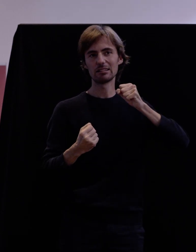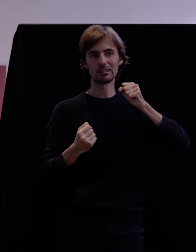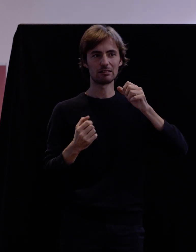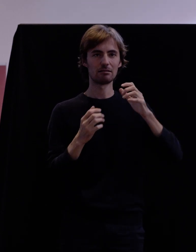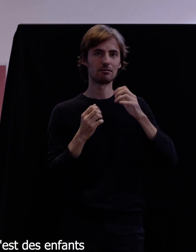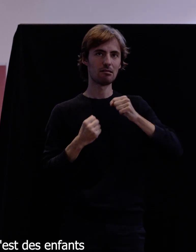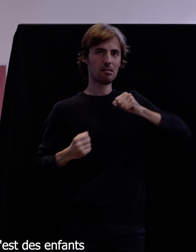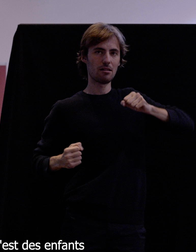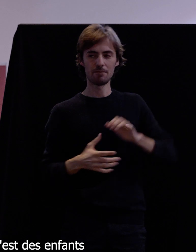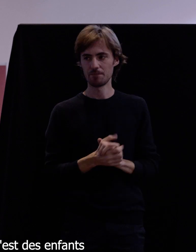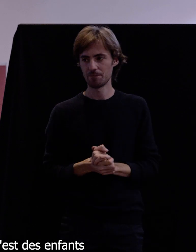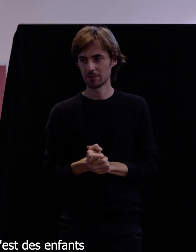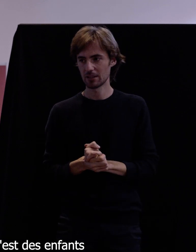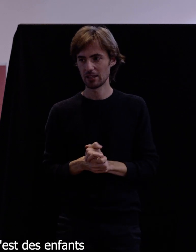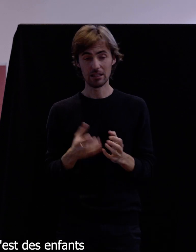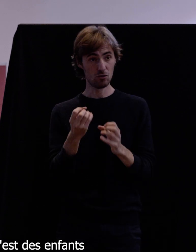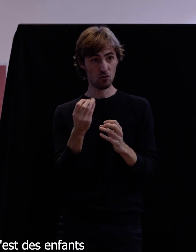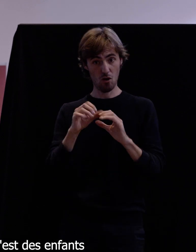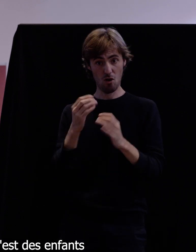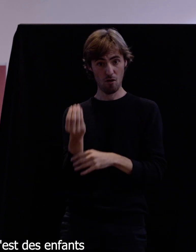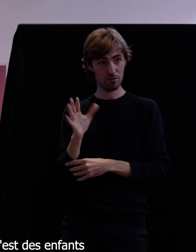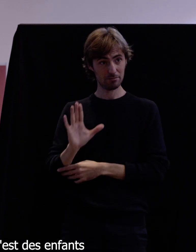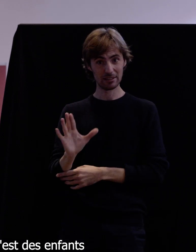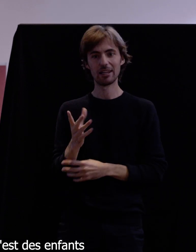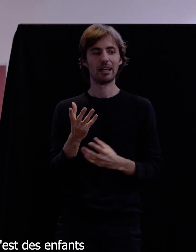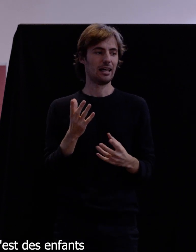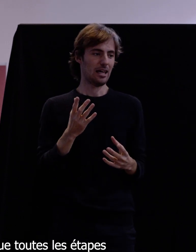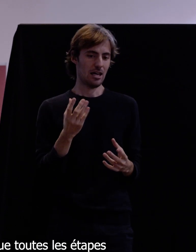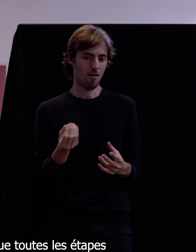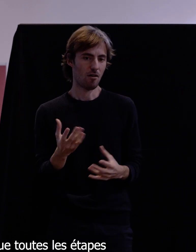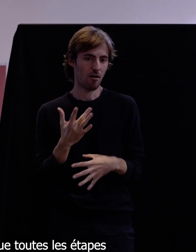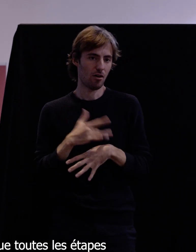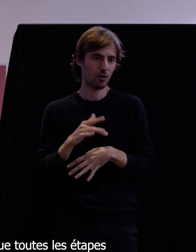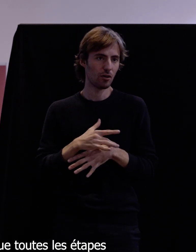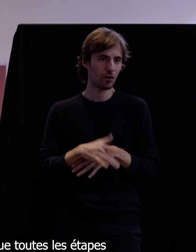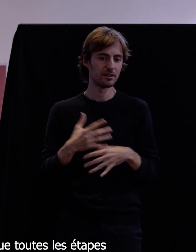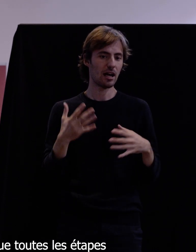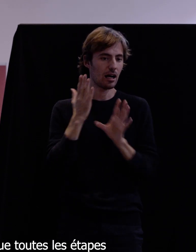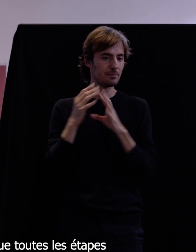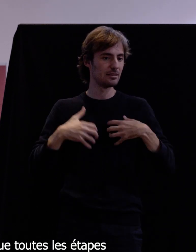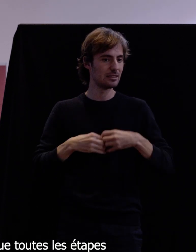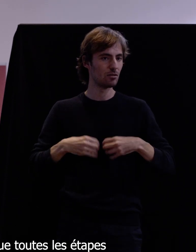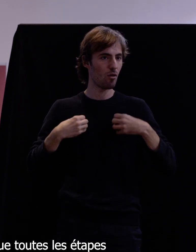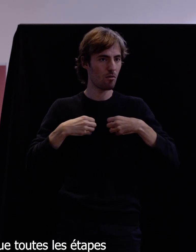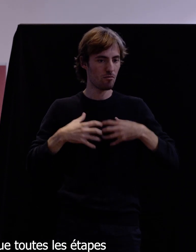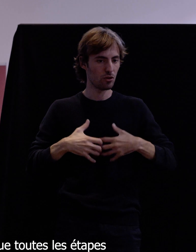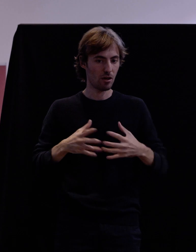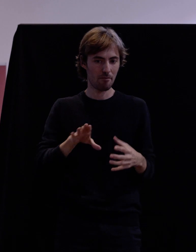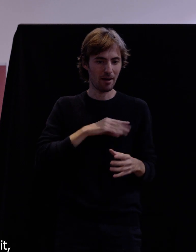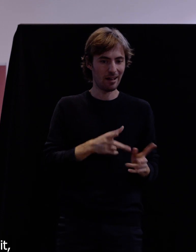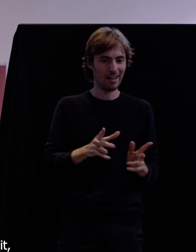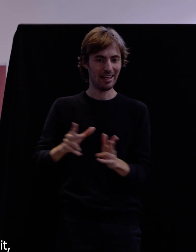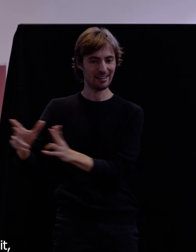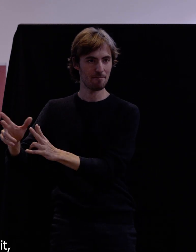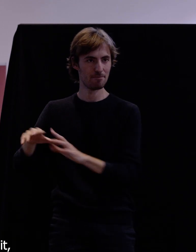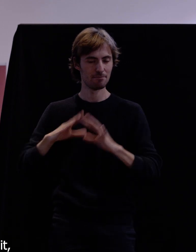plus petits. Et puis, bien sûr, c'est des enfants qui vont avoir un retard psychomoteur parce que toutes les étapes du développement psychomoteur,